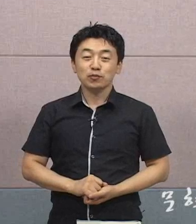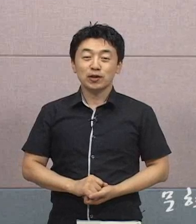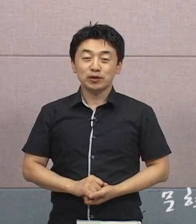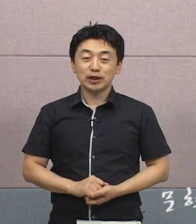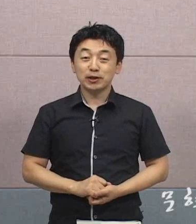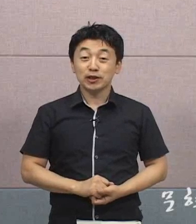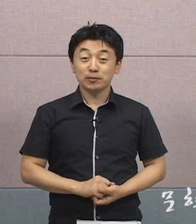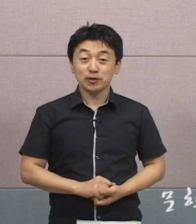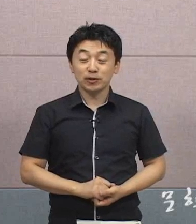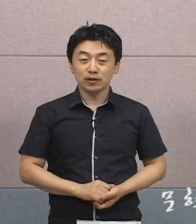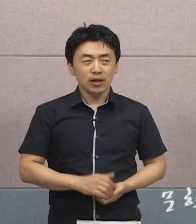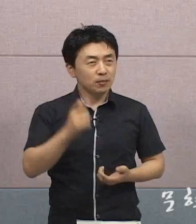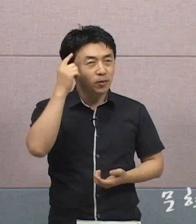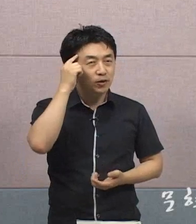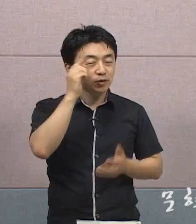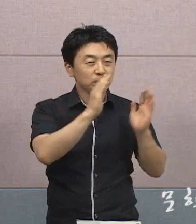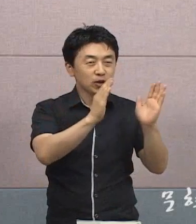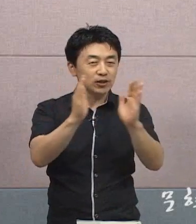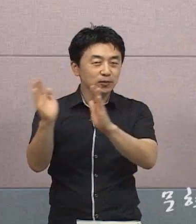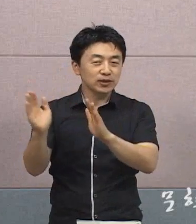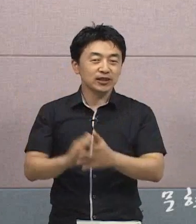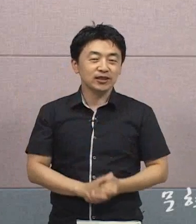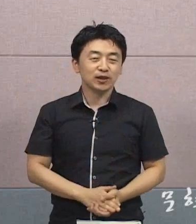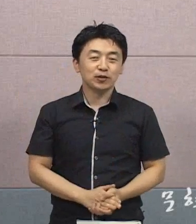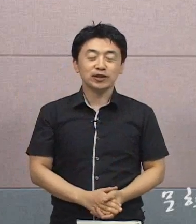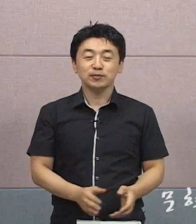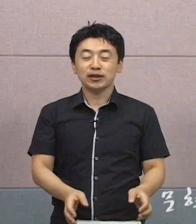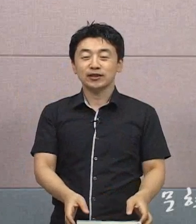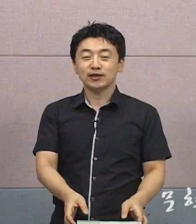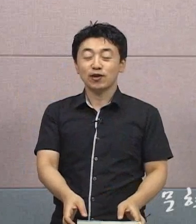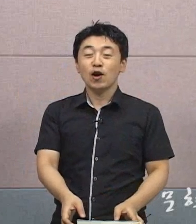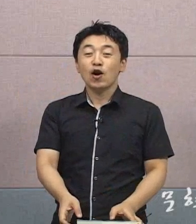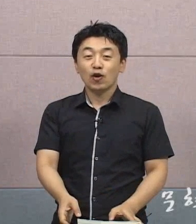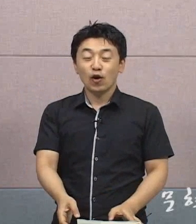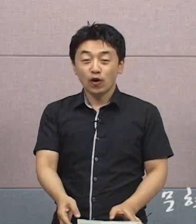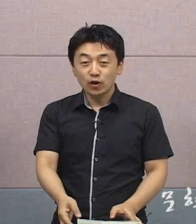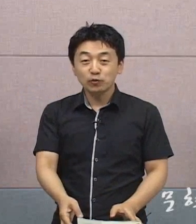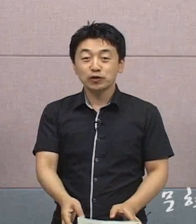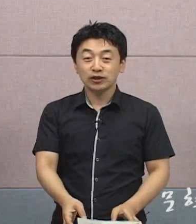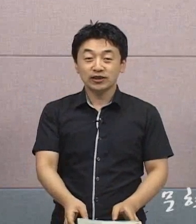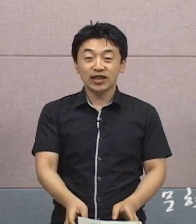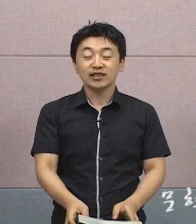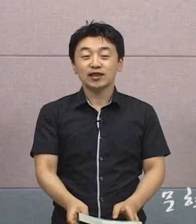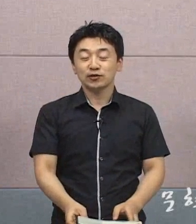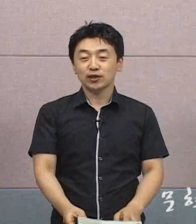한번 시작해 보시면서 한번 머릿속으로 한번 정리해 보는 시간들을 갖도록 하겠습니다. 그래서 어려운 것들이 아니라 우리가